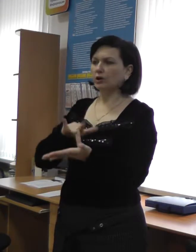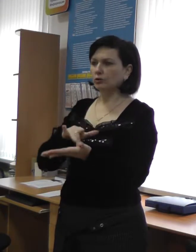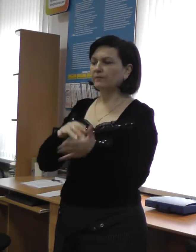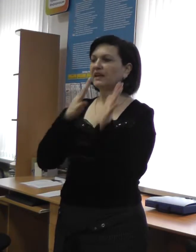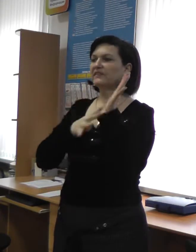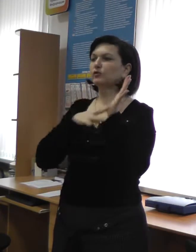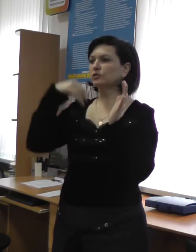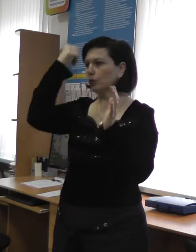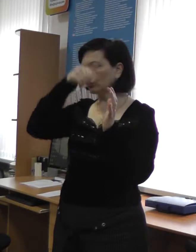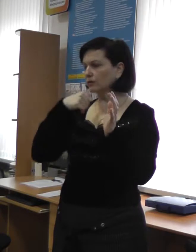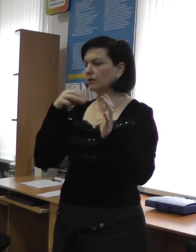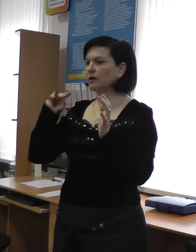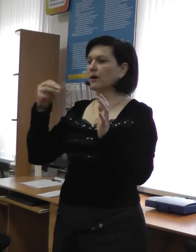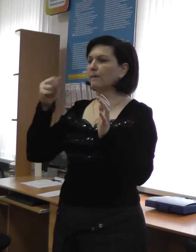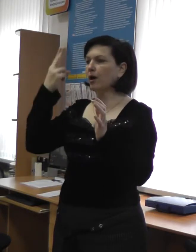годах Мацукатов.